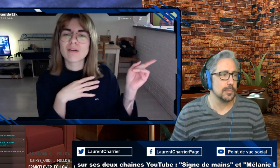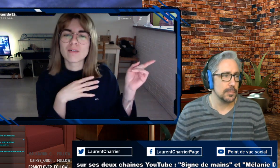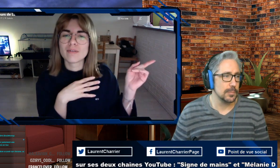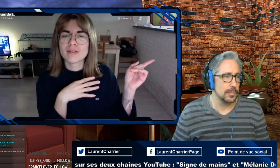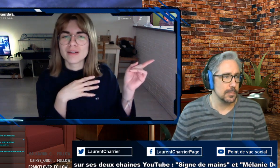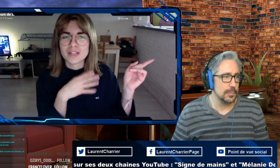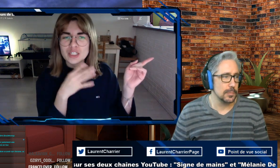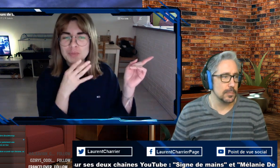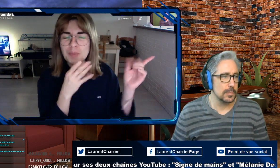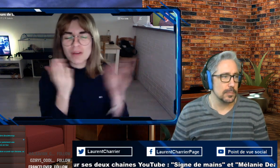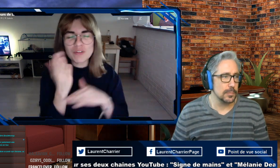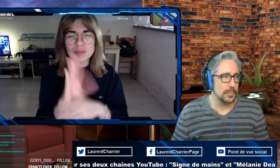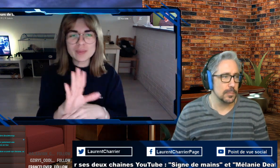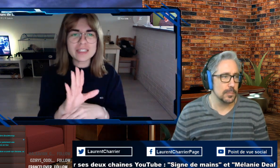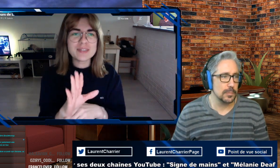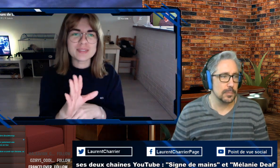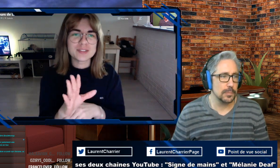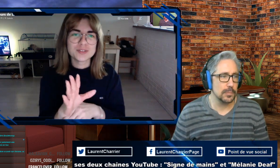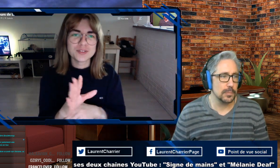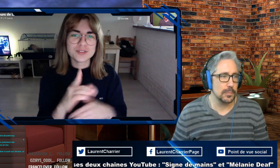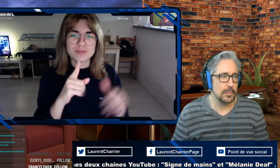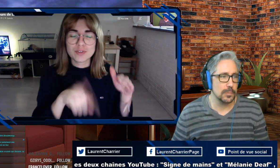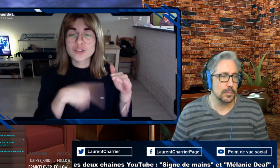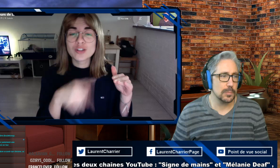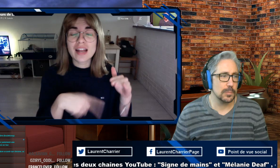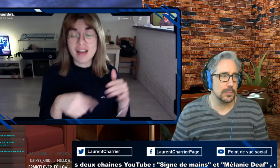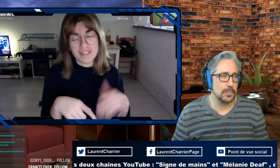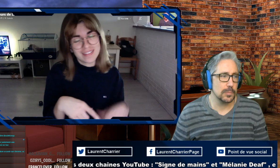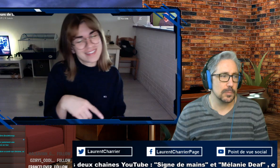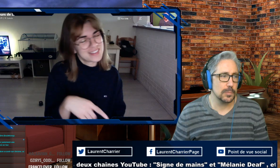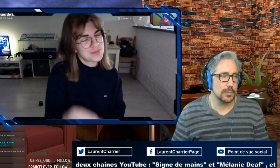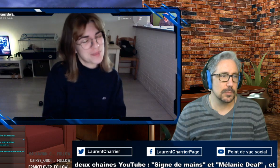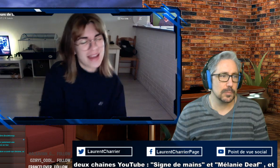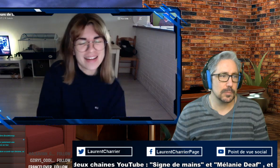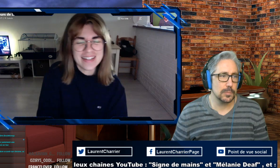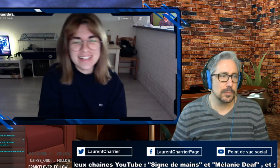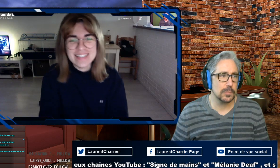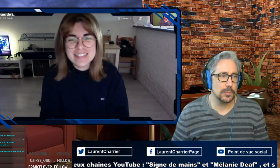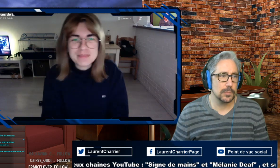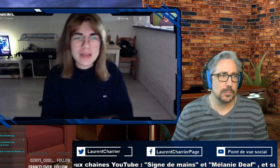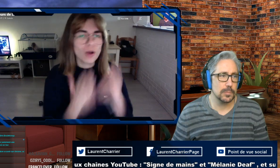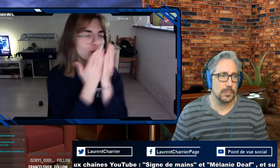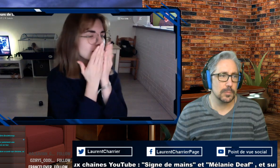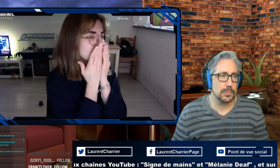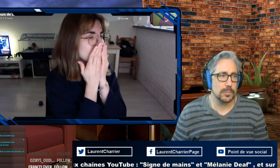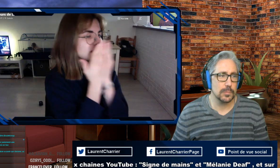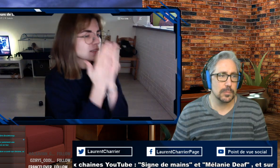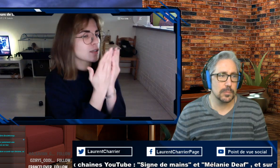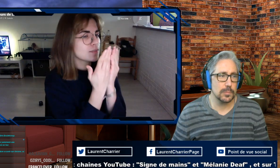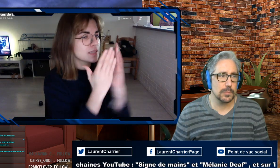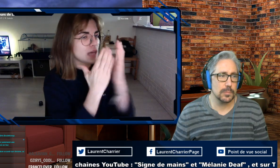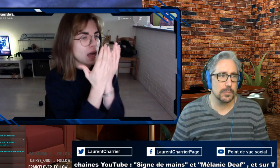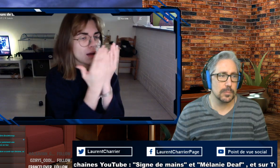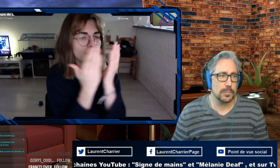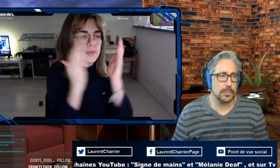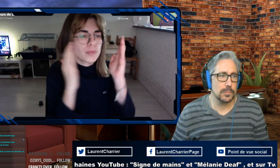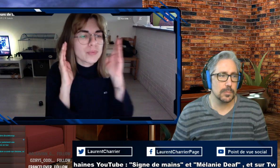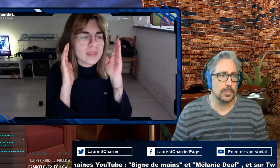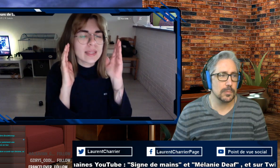là, je peux pas vous démontrer parce qu'il faut que je les lave. Ouais. Mais en gros, c'est des masques comme